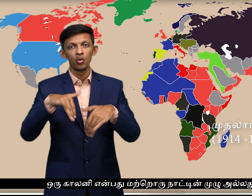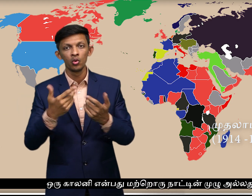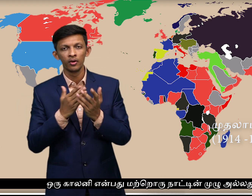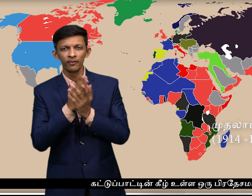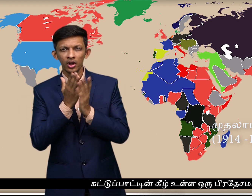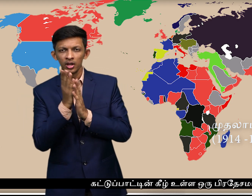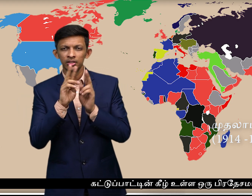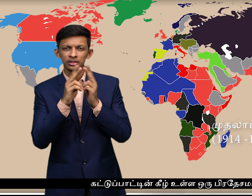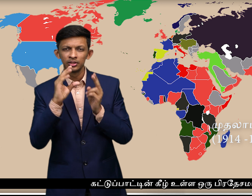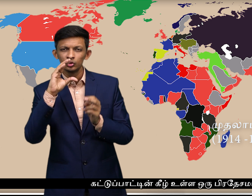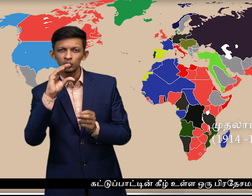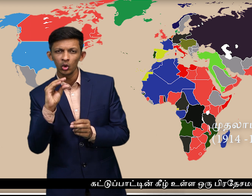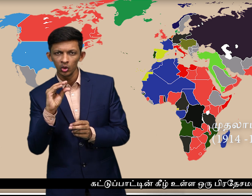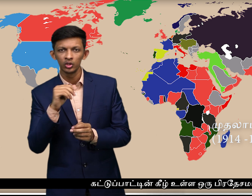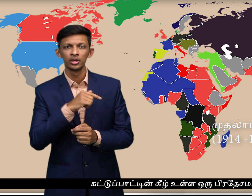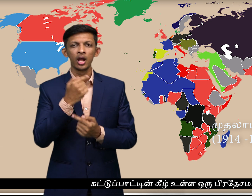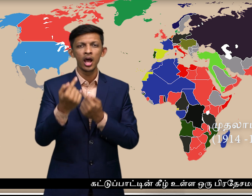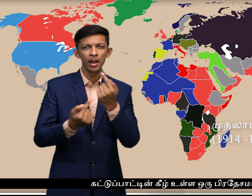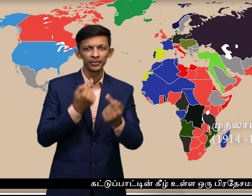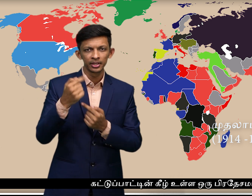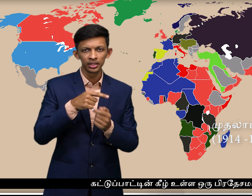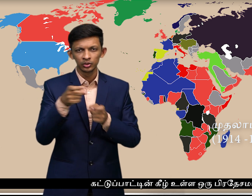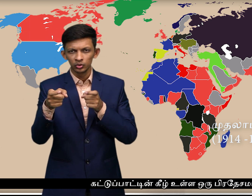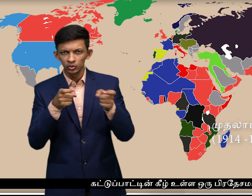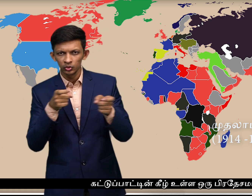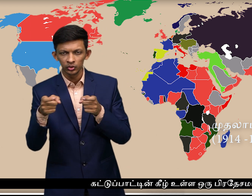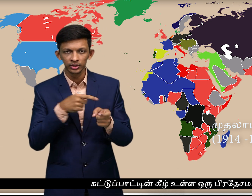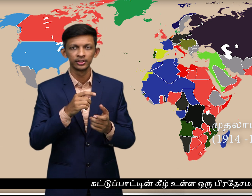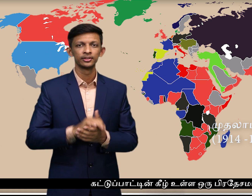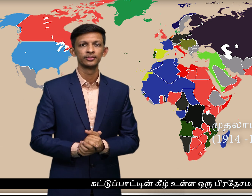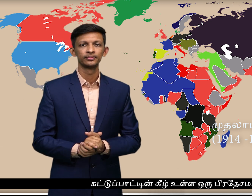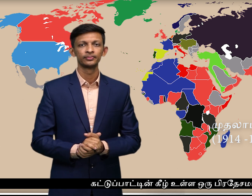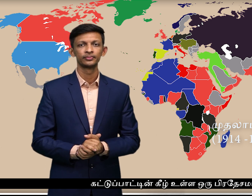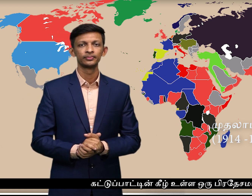பகுதி அரசியல் கட்டுப்பாட்டின் கீழ் உள்ள ஒரு பிரதேசமாகும்.